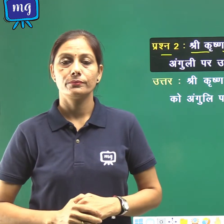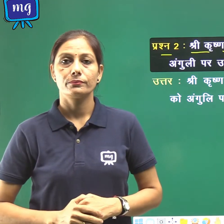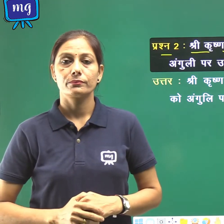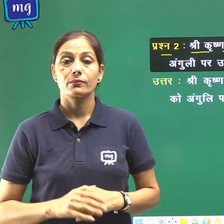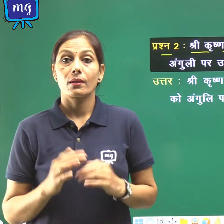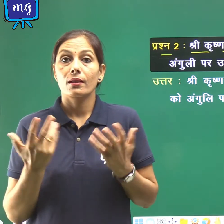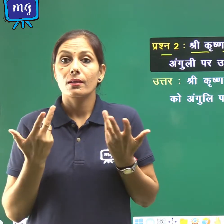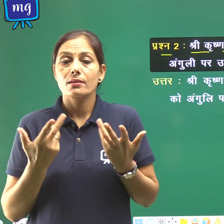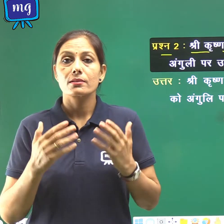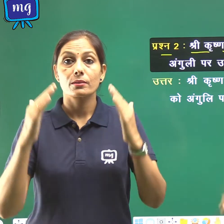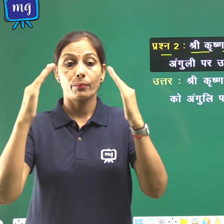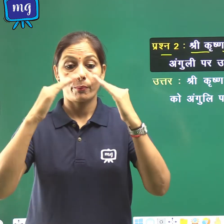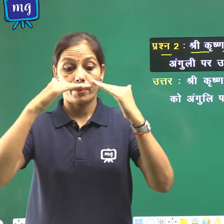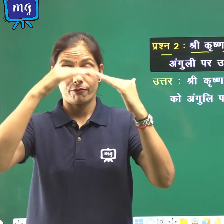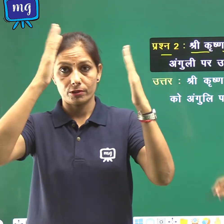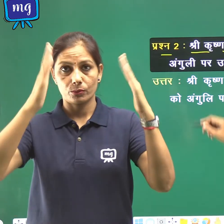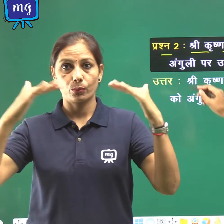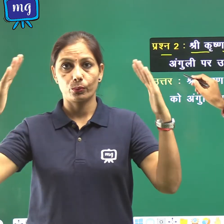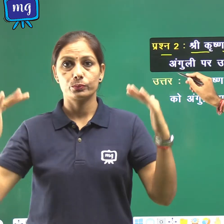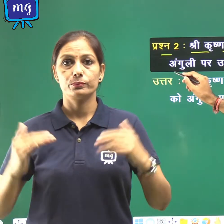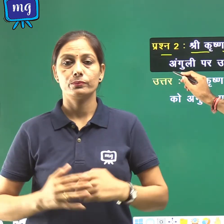किस पर्वत को